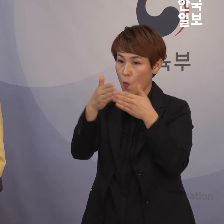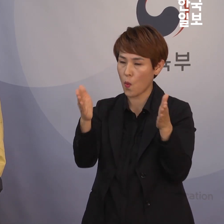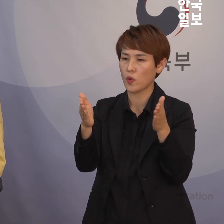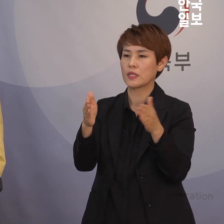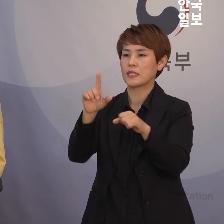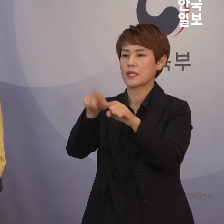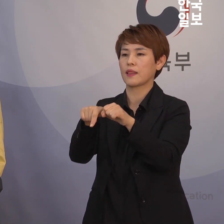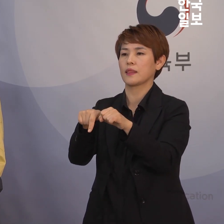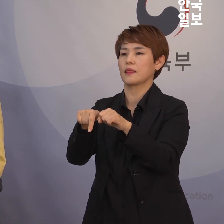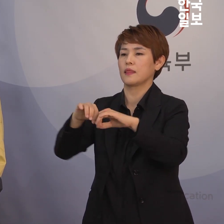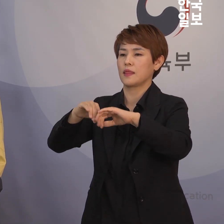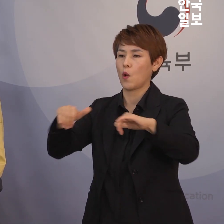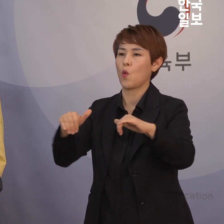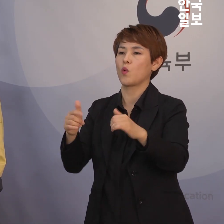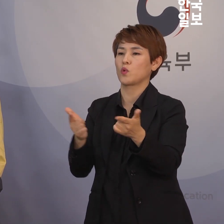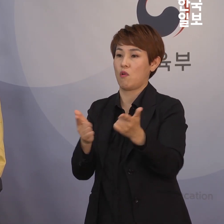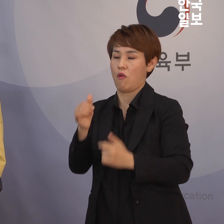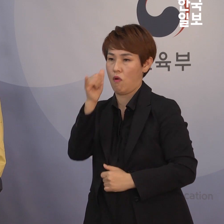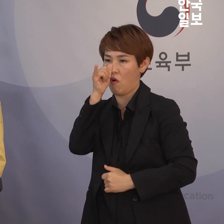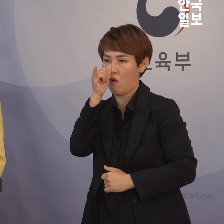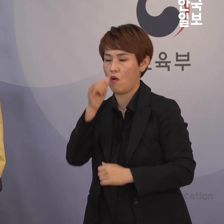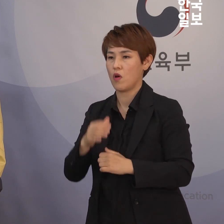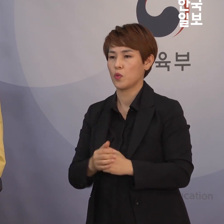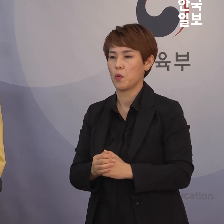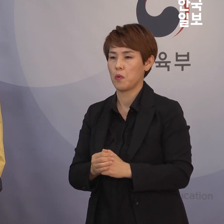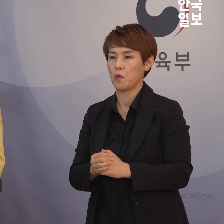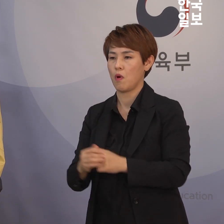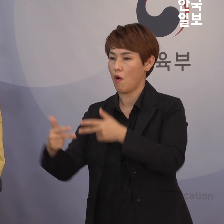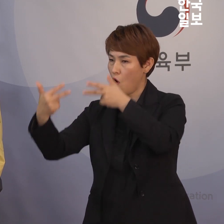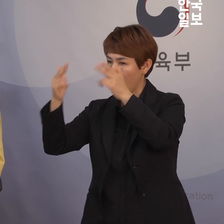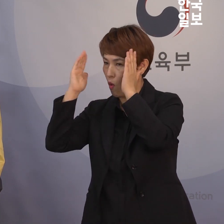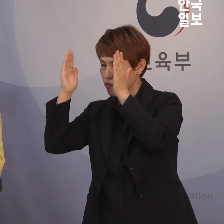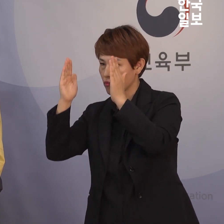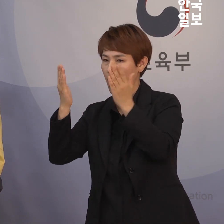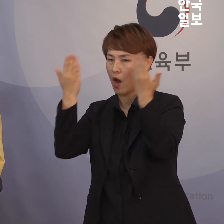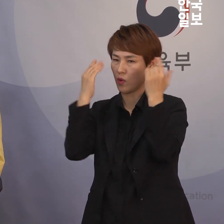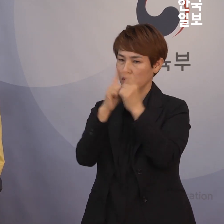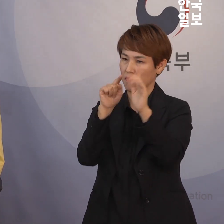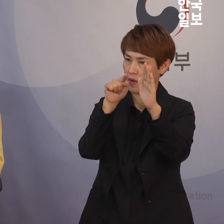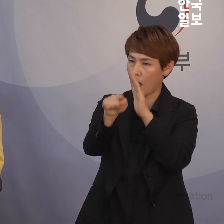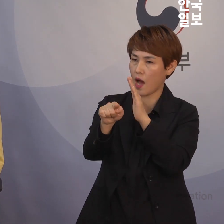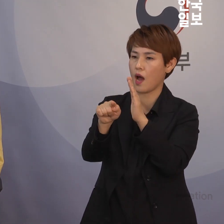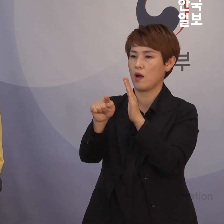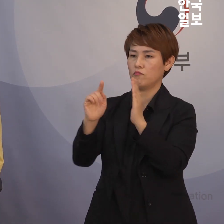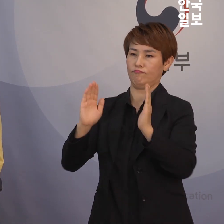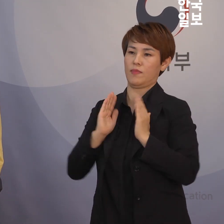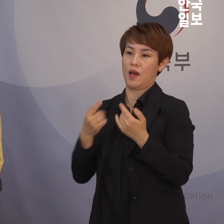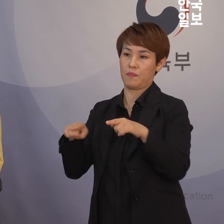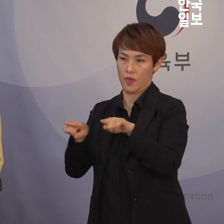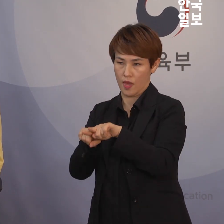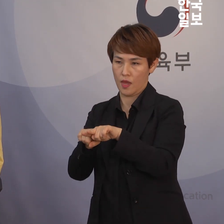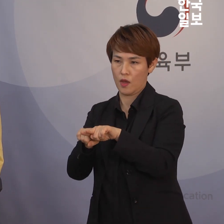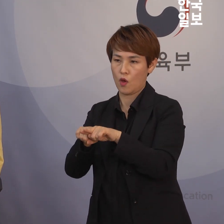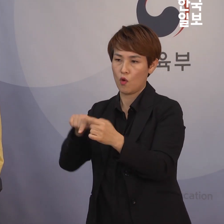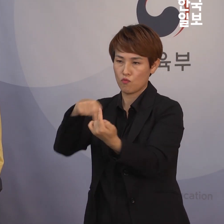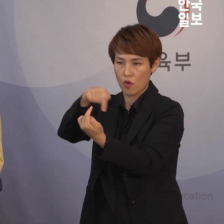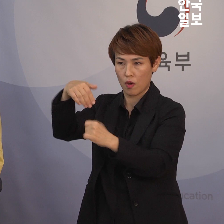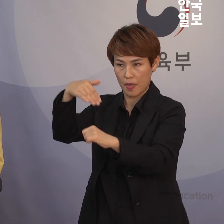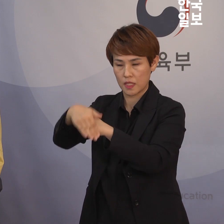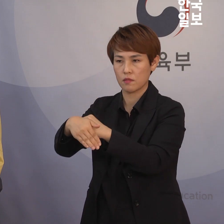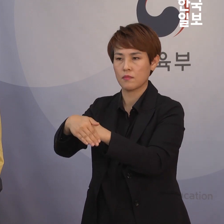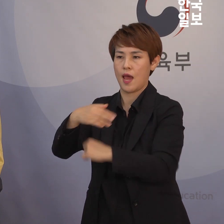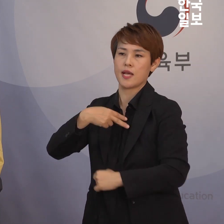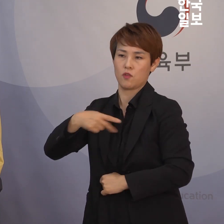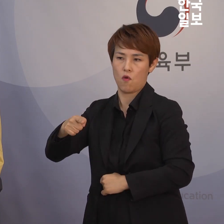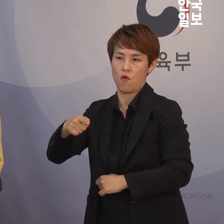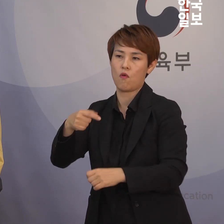등교, 원격 수업과 등교 수업의 병행 운영 등 구체적인 학사 운영 방법을